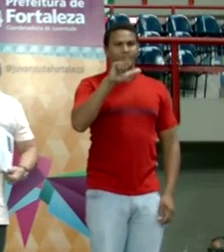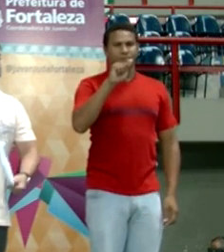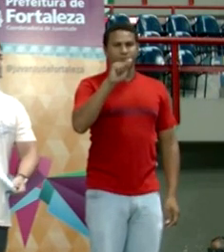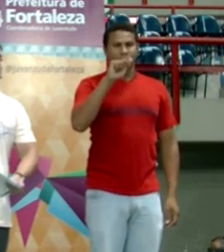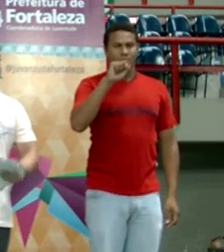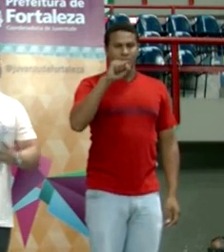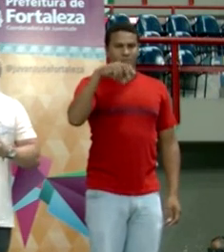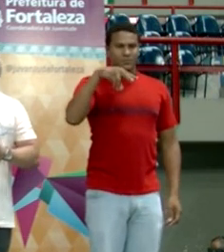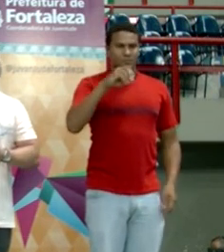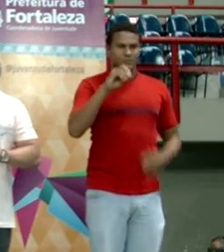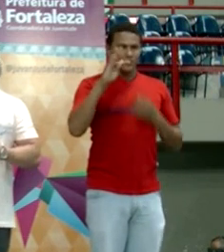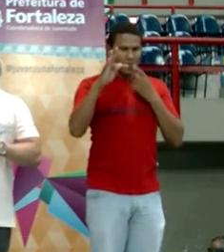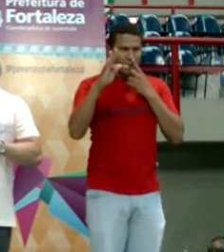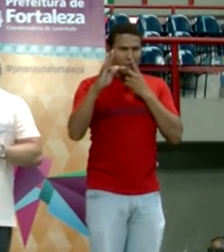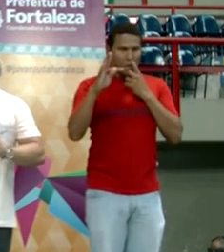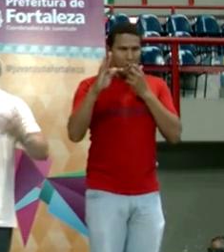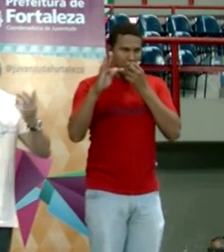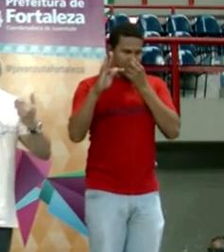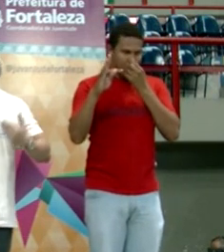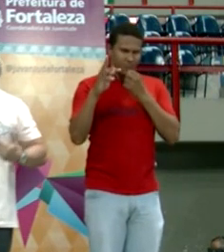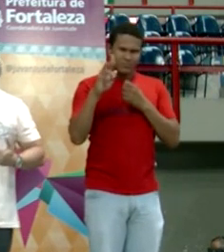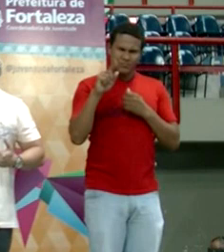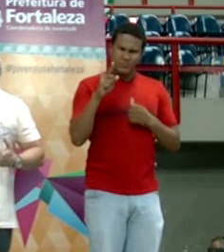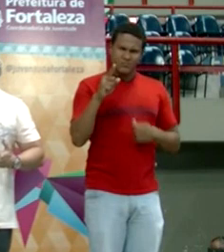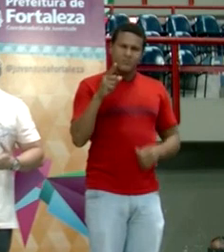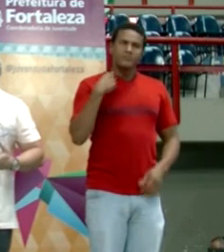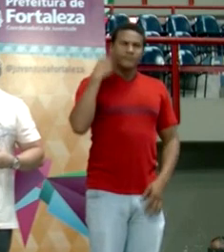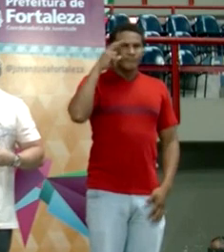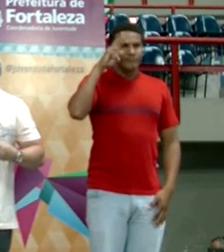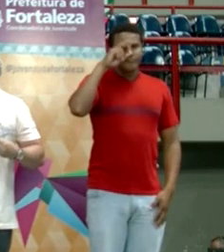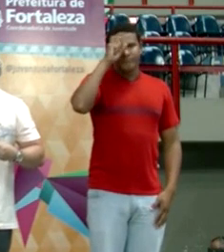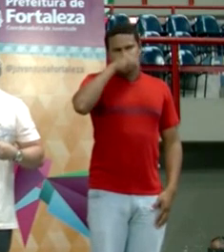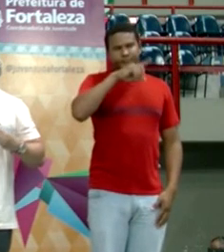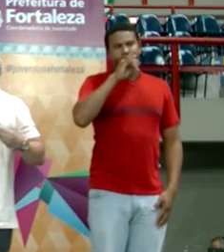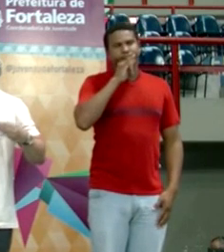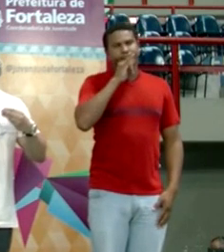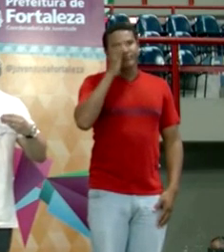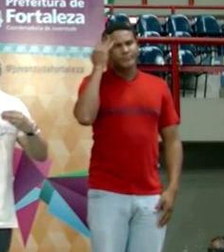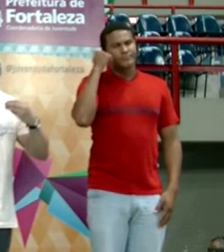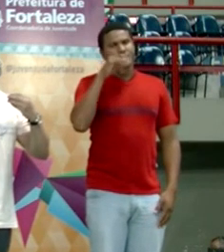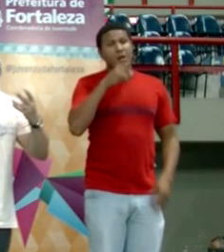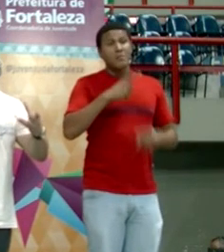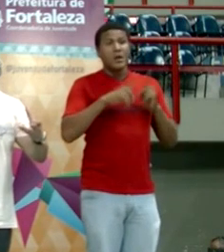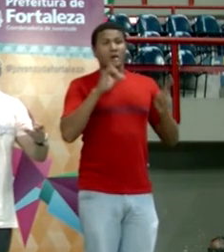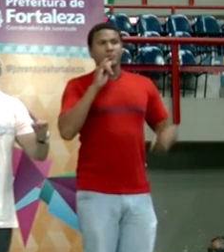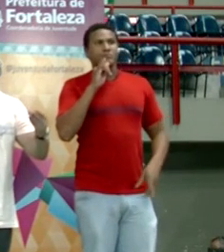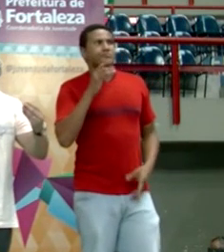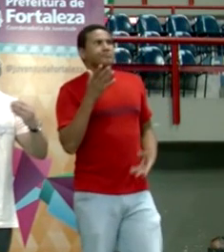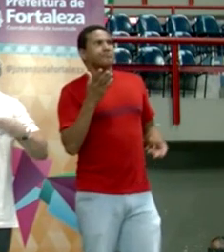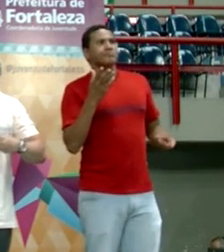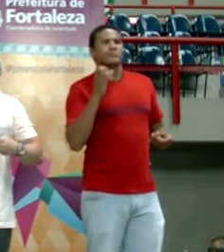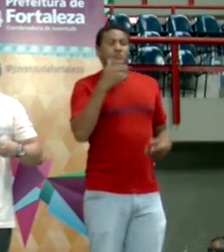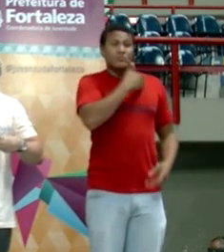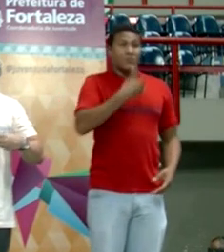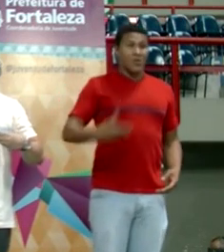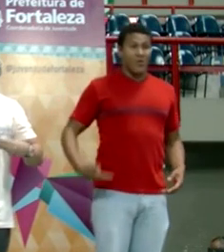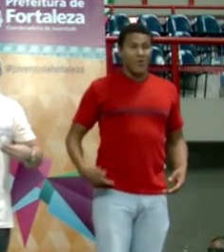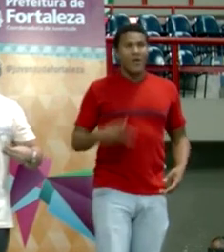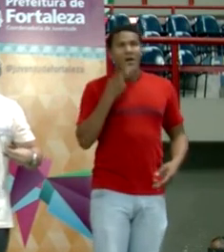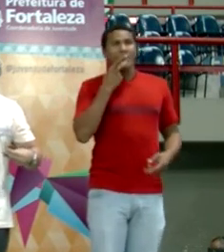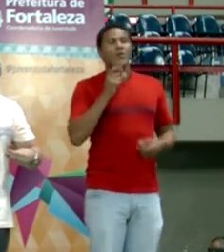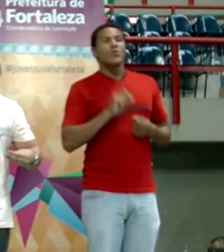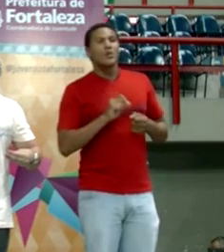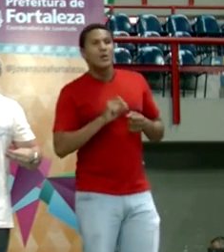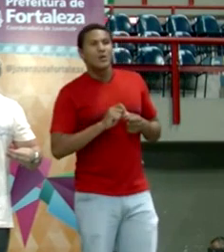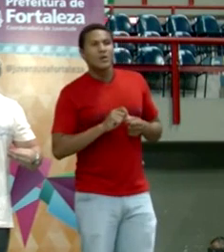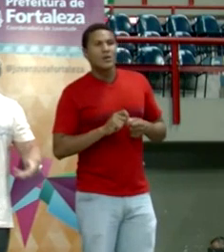Glasnost. Professor, eu sempre confundo. É difícil de lembrar, eu sei, mas você pensa assim: quando eu estou num governo que não me deixa fazer nada, ele me diz